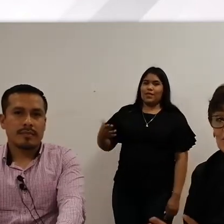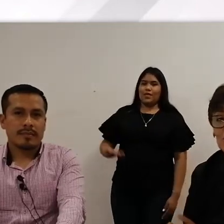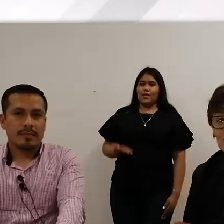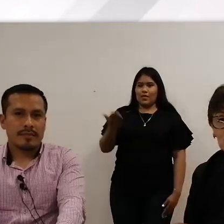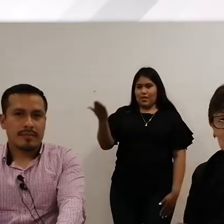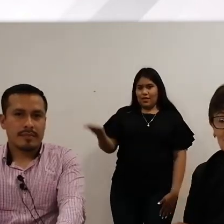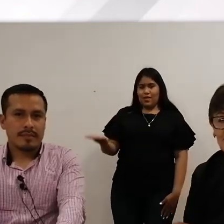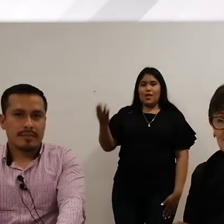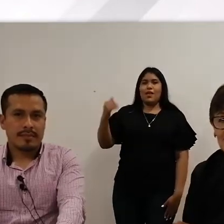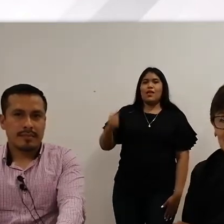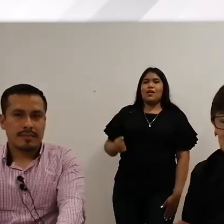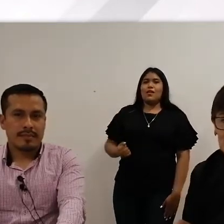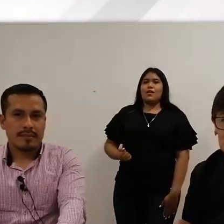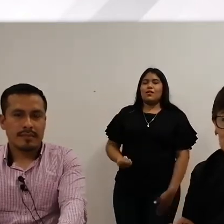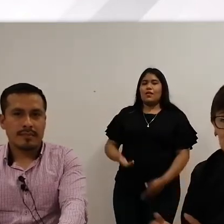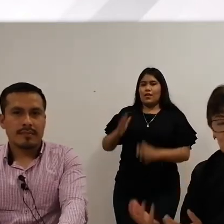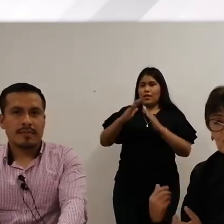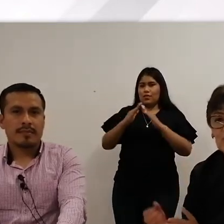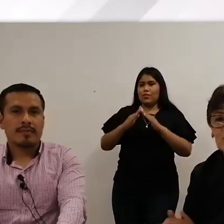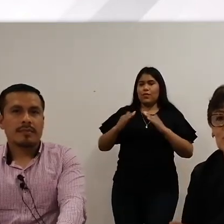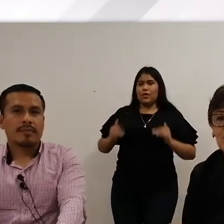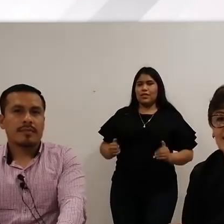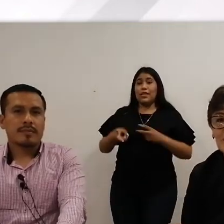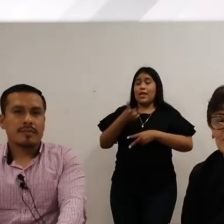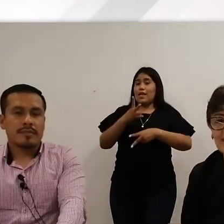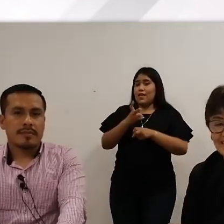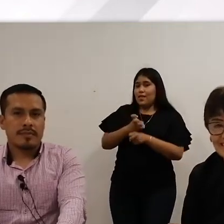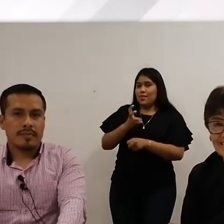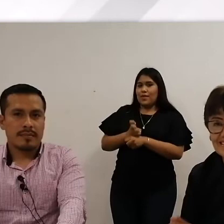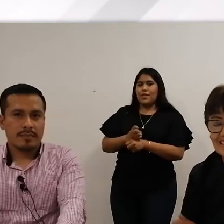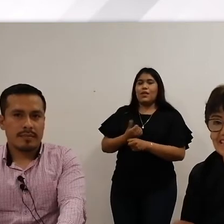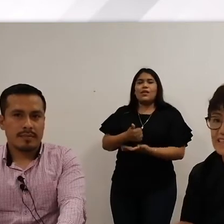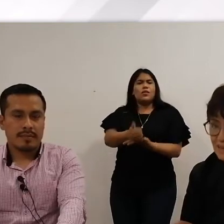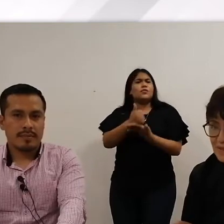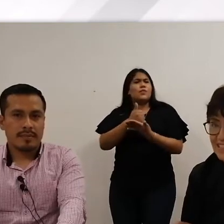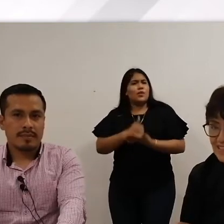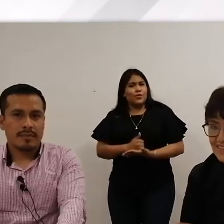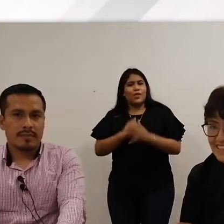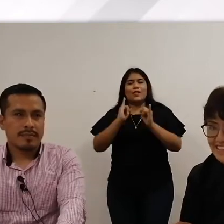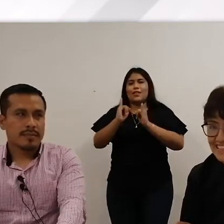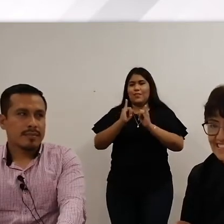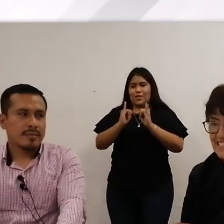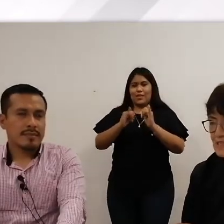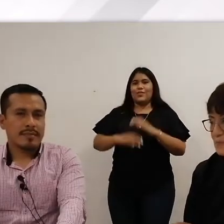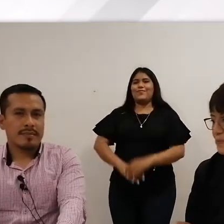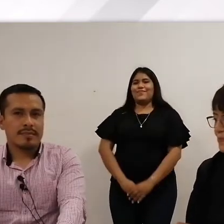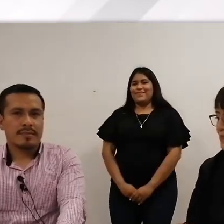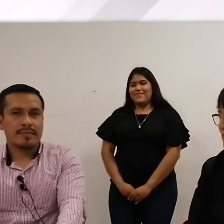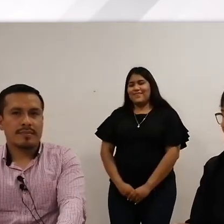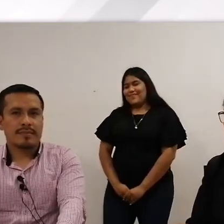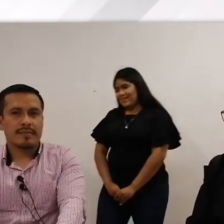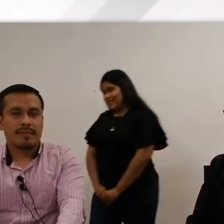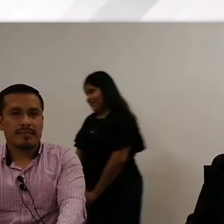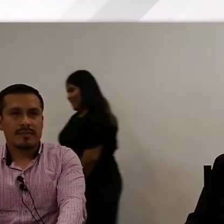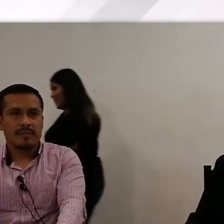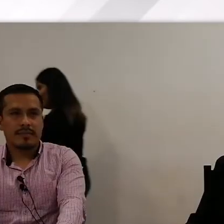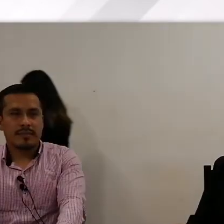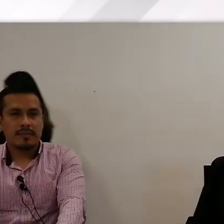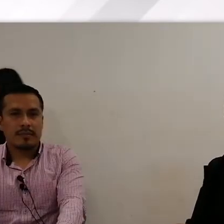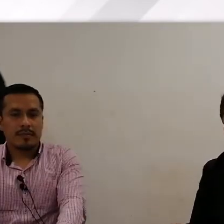ha recibido hoy en su casa y nos va a apoyar también en esta interpretación de señas.